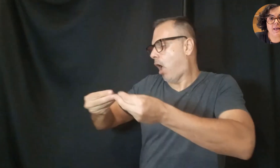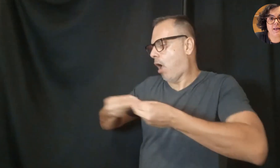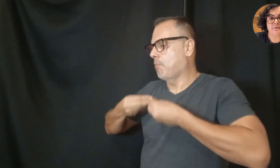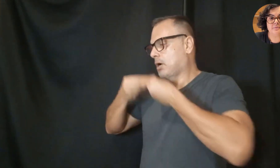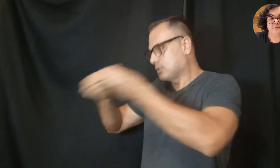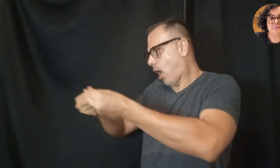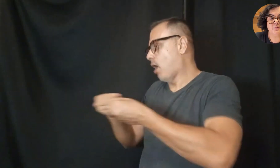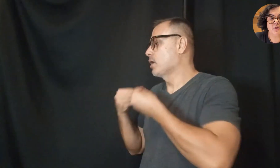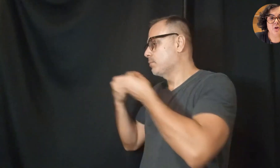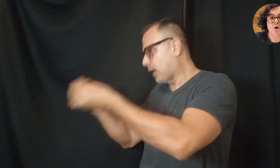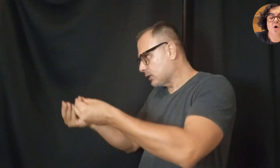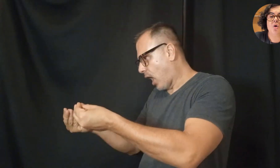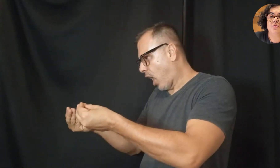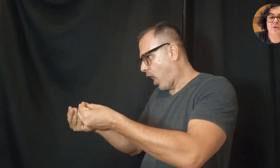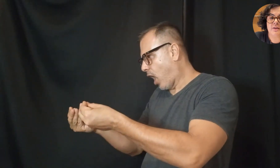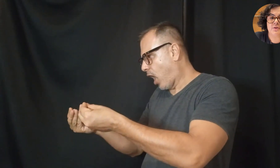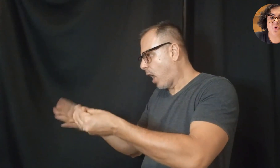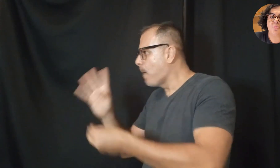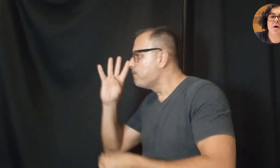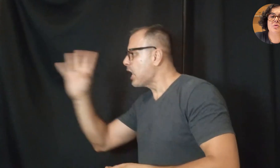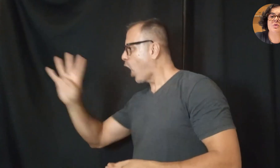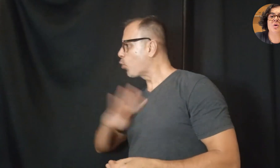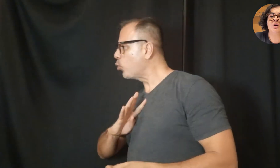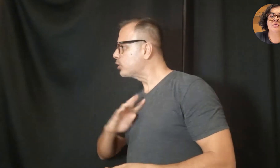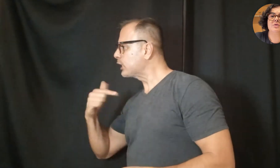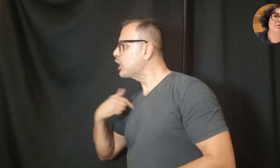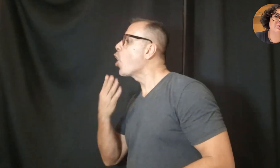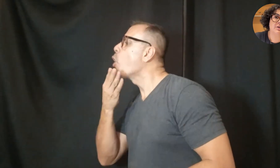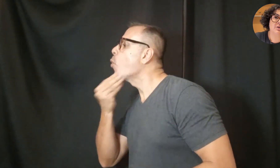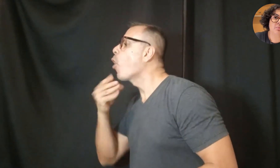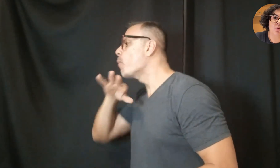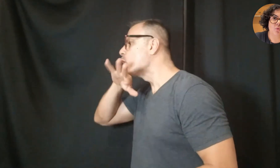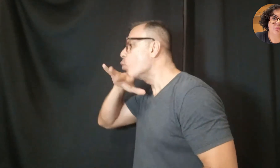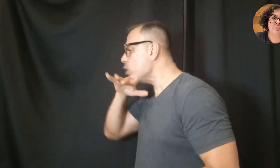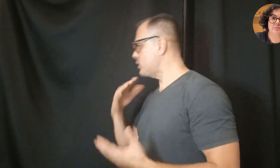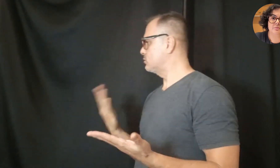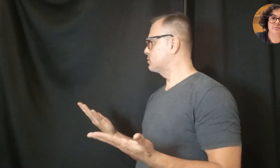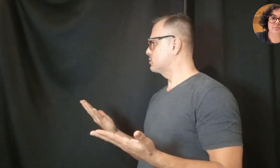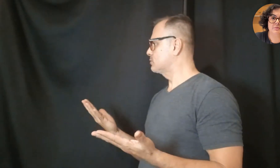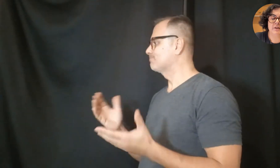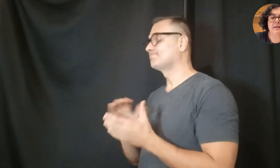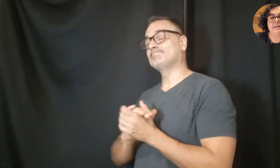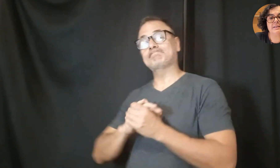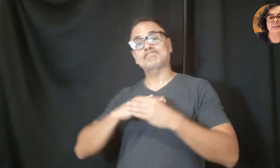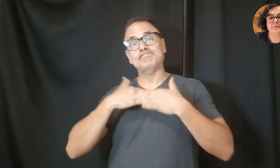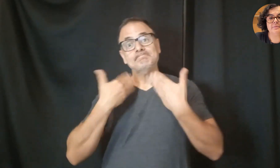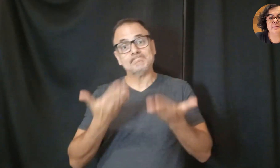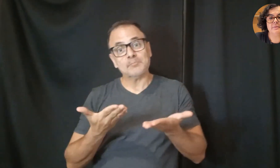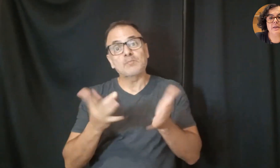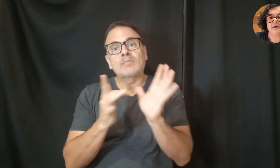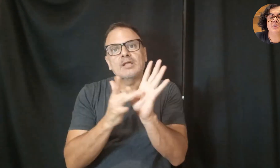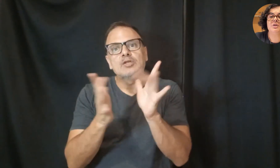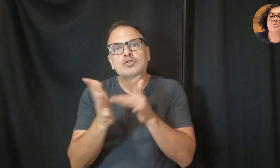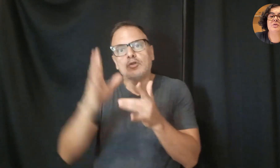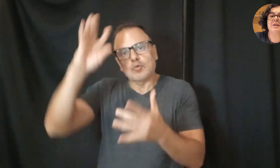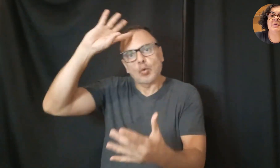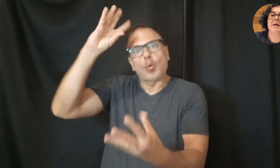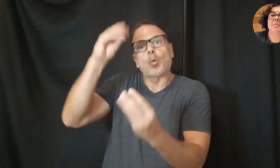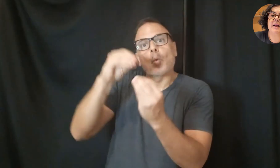quiser? Ou vês com maus olhos que eu seja bom? E assim, Jesus termina a